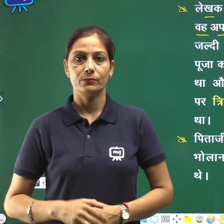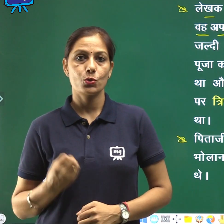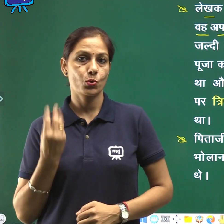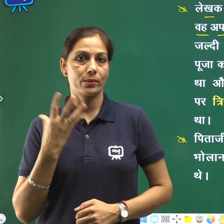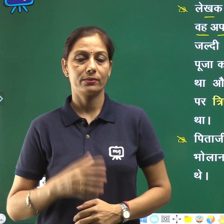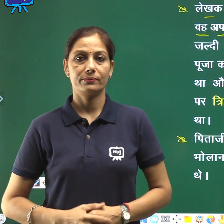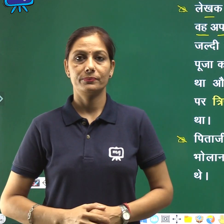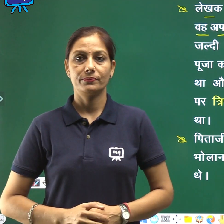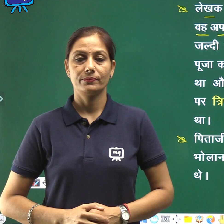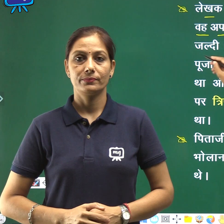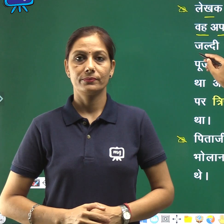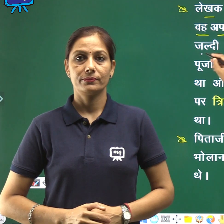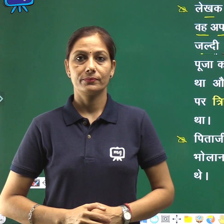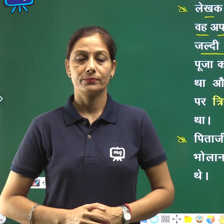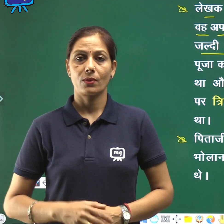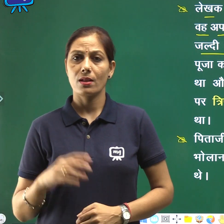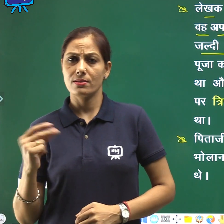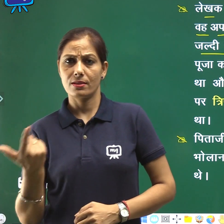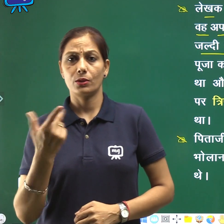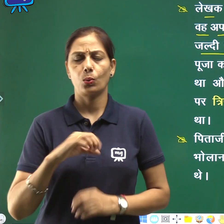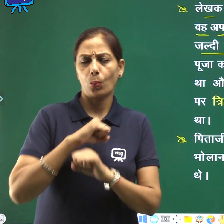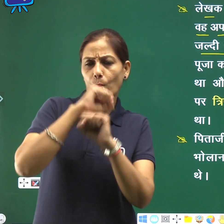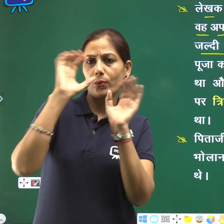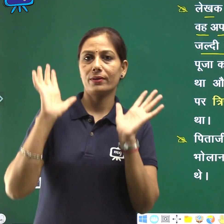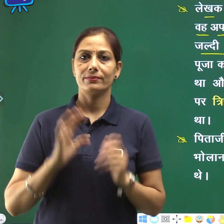सुबह जल्दी उठकर